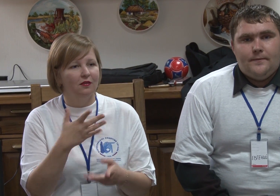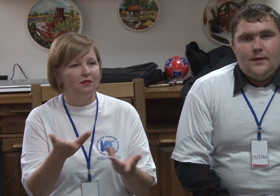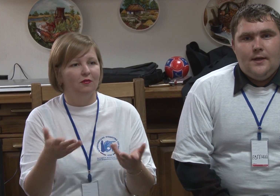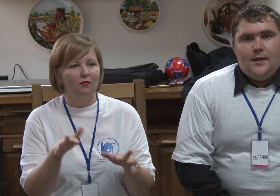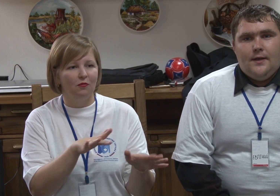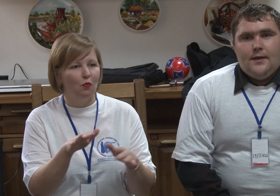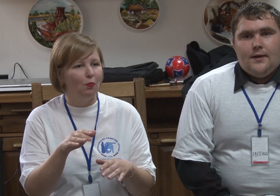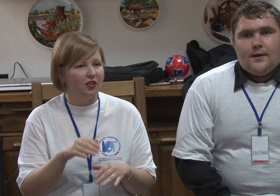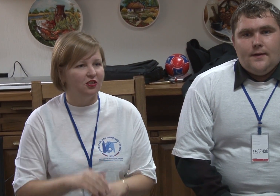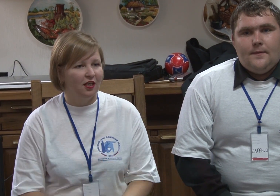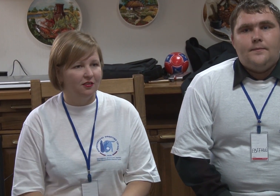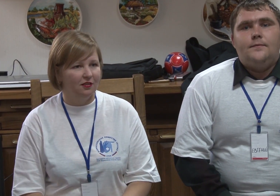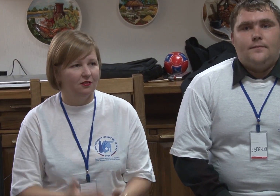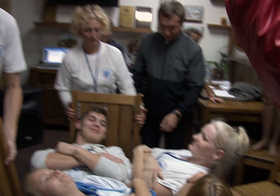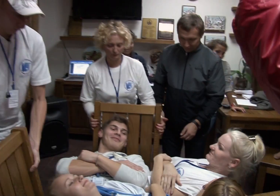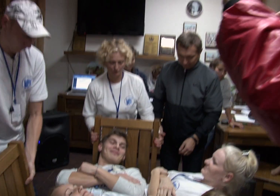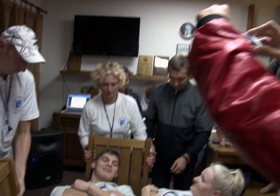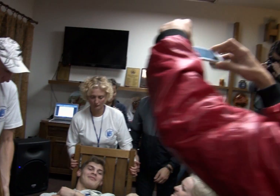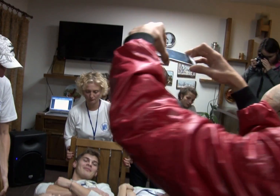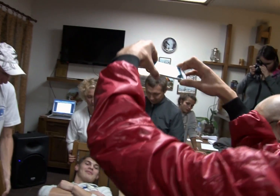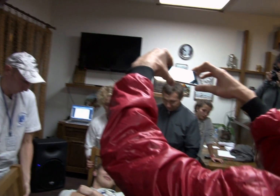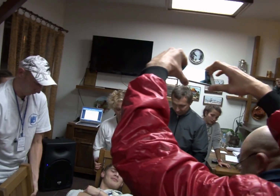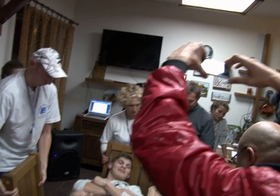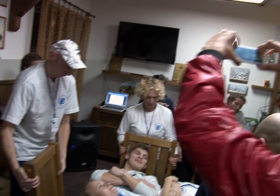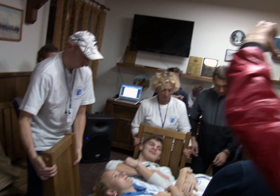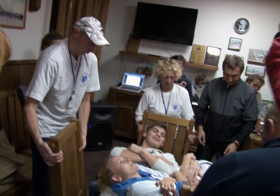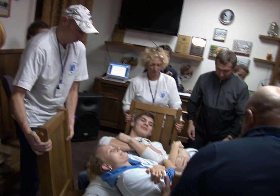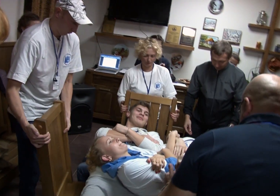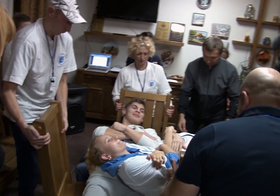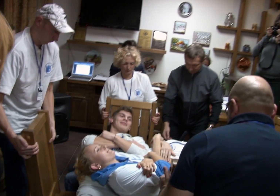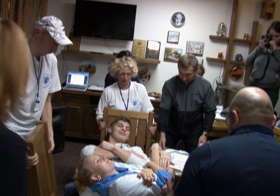Так.